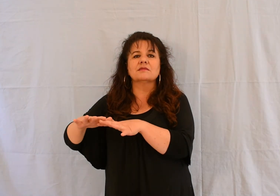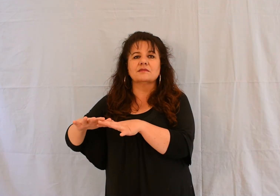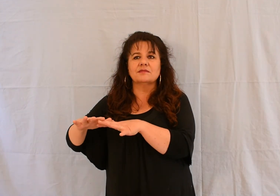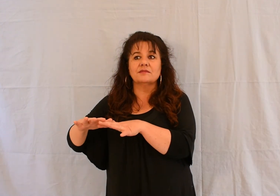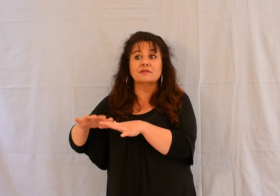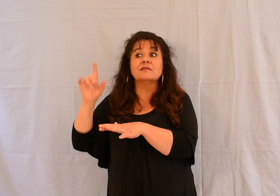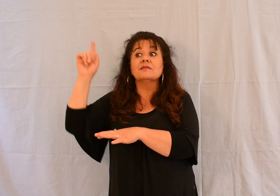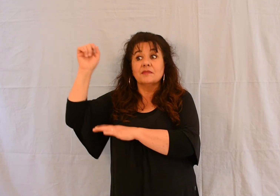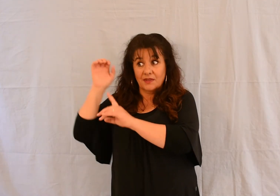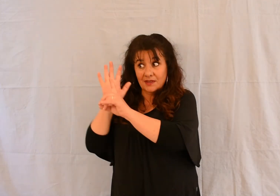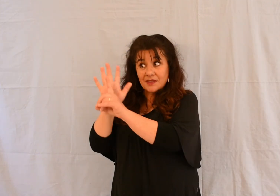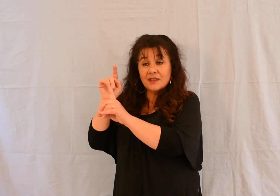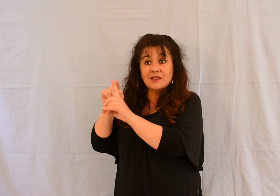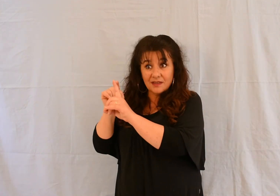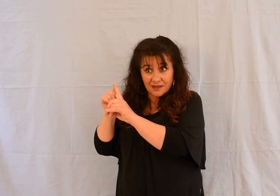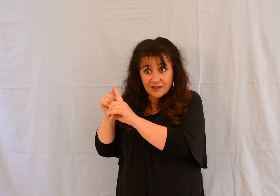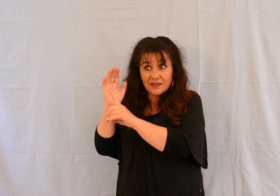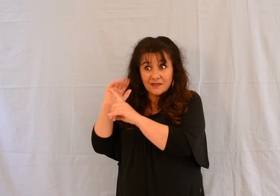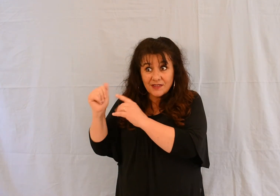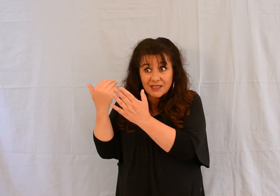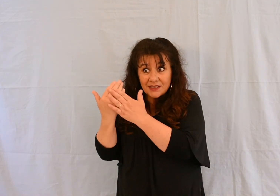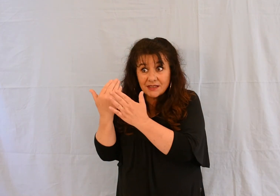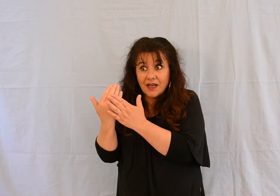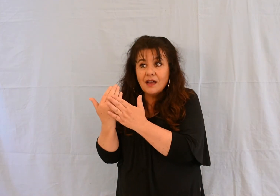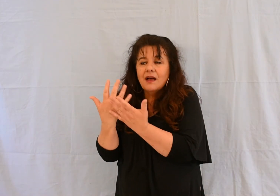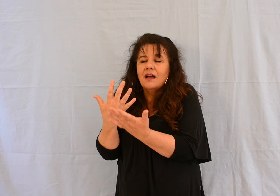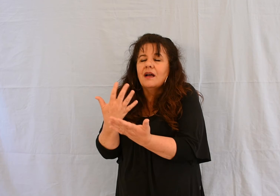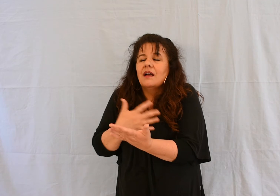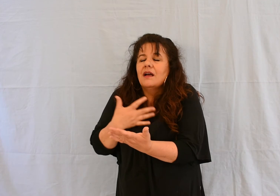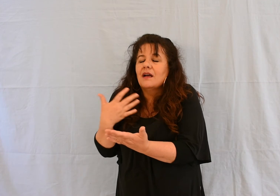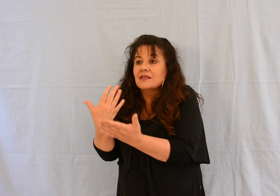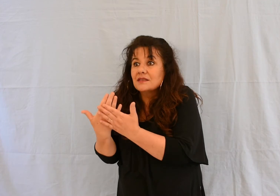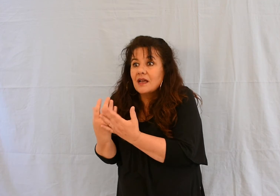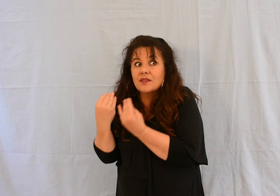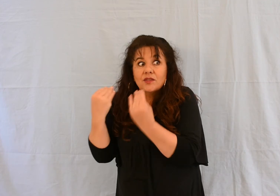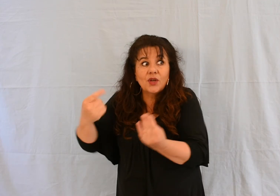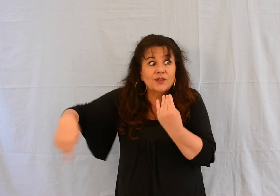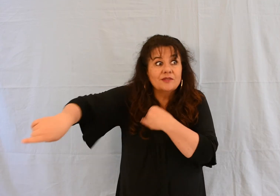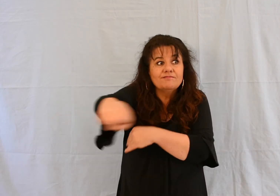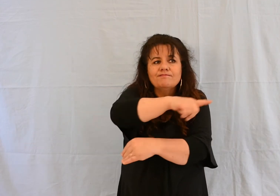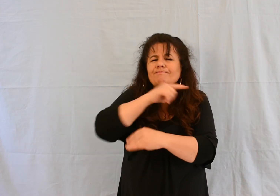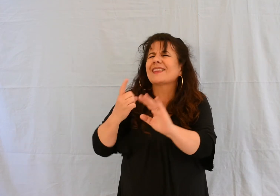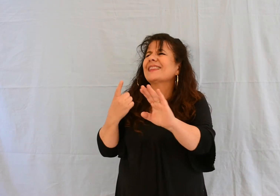De cette manière, il a obtenu une libération définitive.